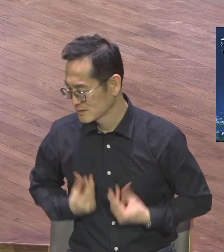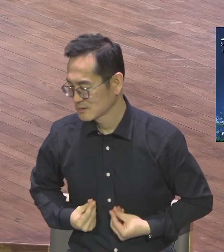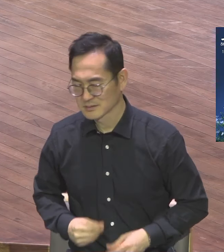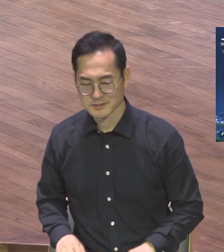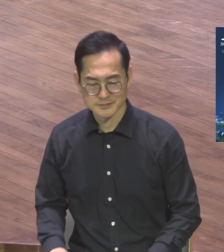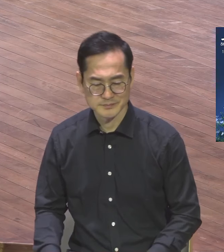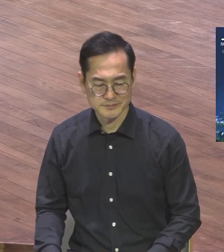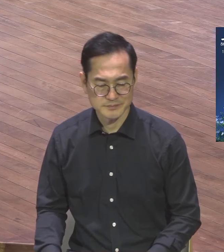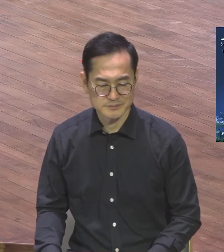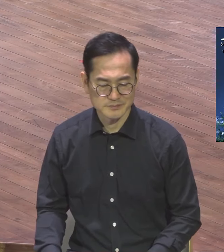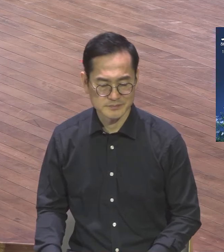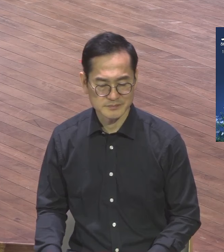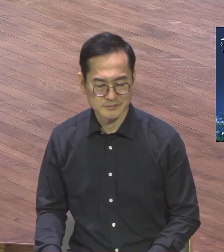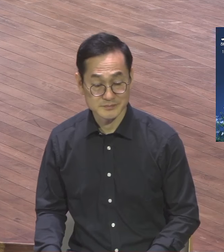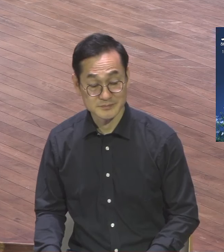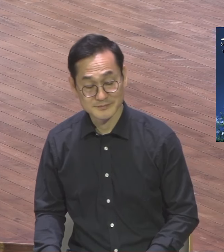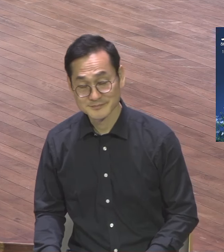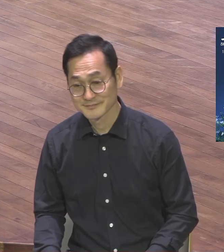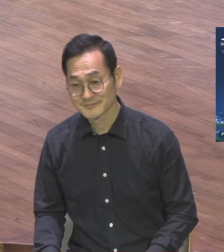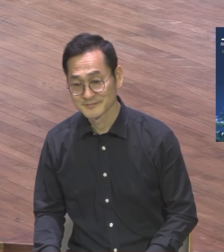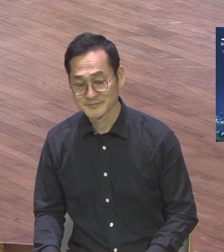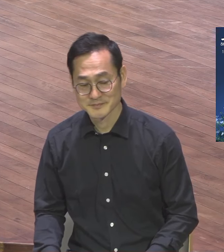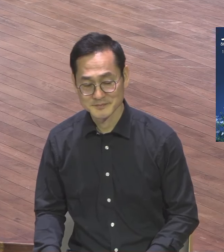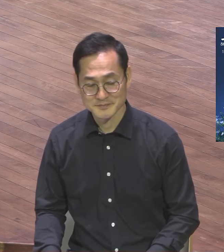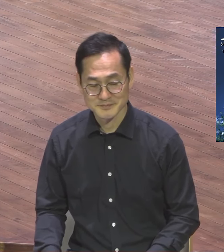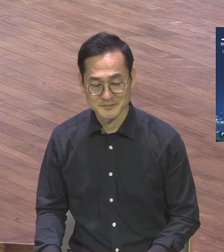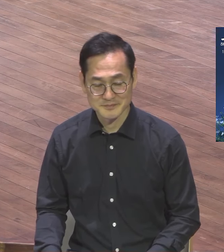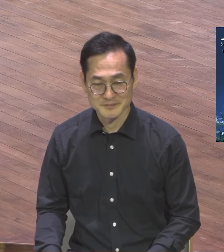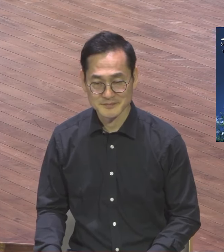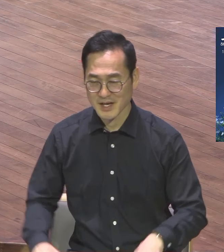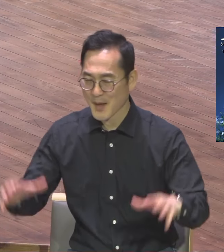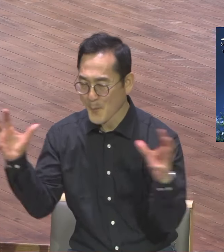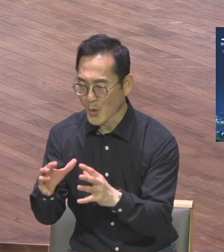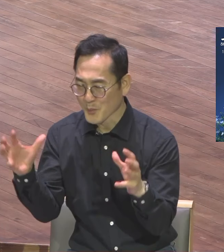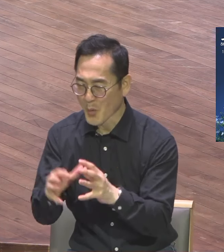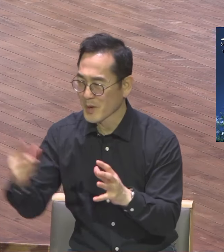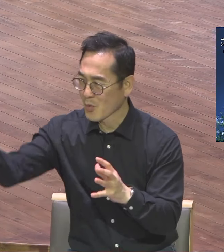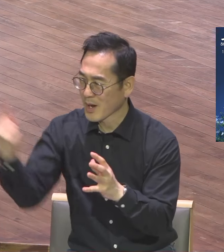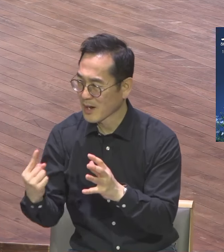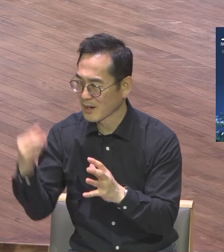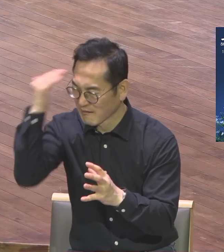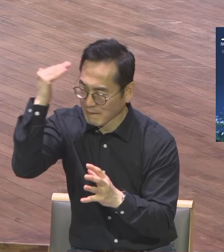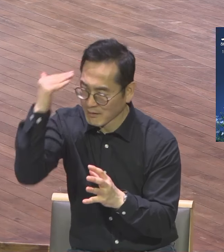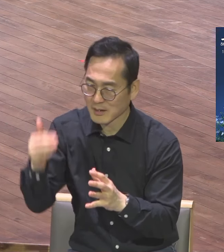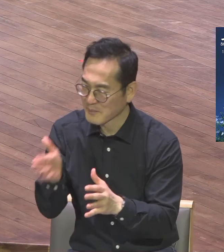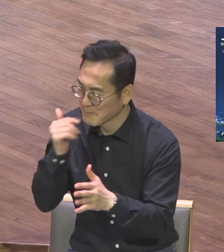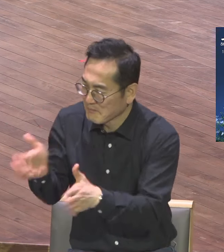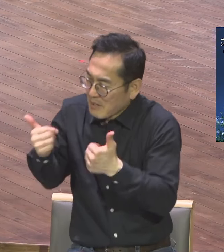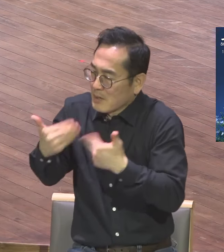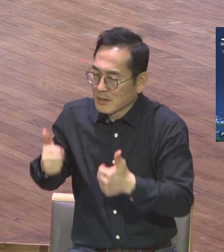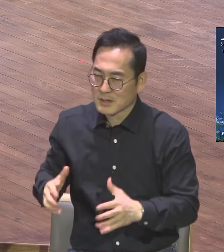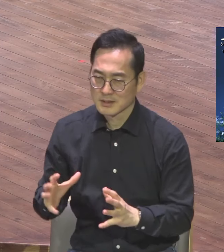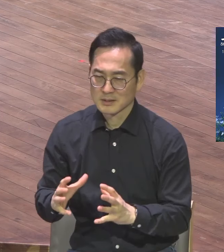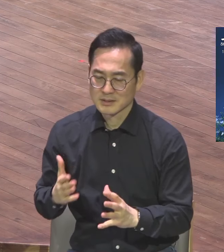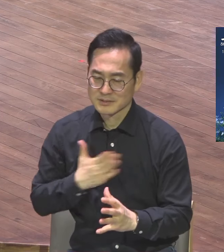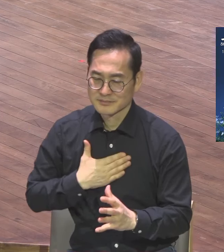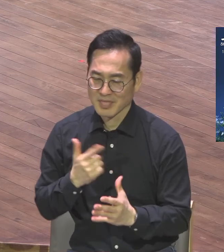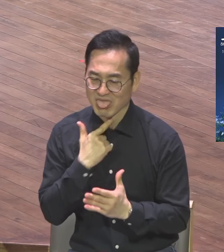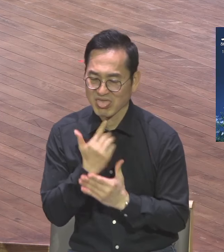모임에가 전도회 모임 왔다. 무슨 모임 왔다. 기분 팍 받들어버려. 기운을 다